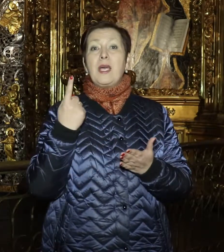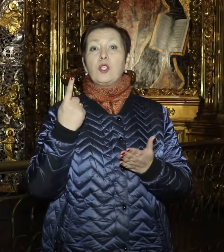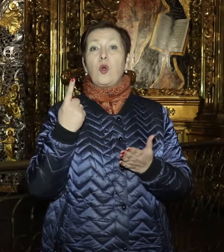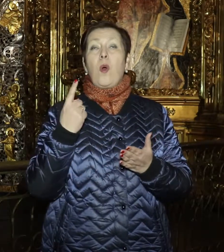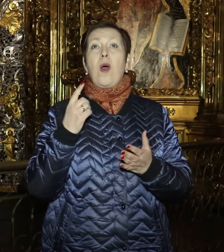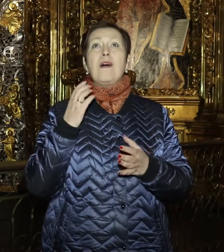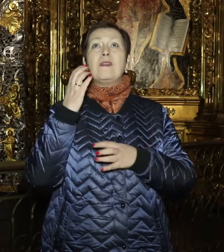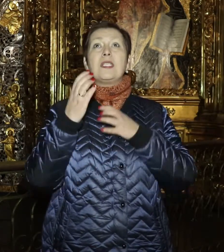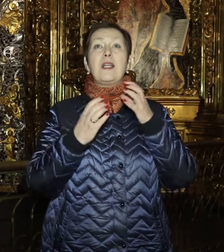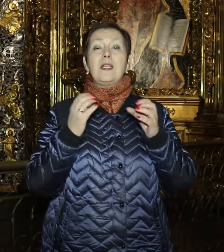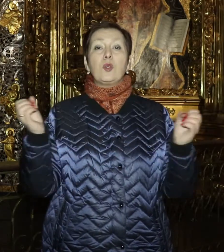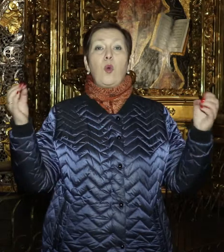над вхідною аркою.